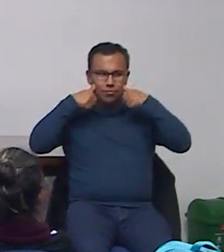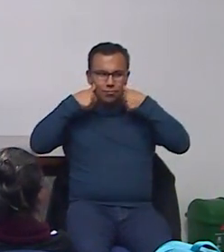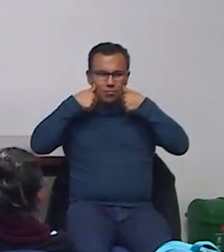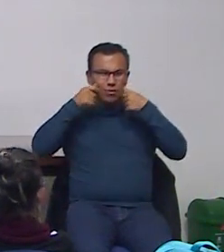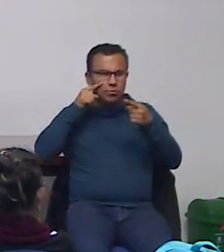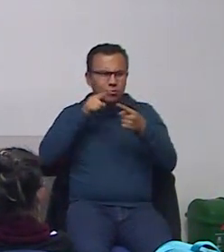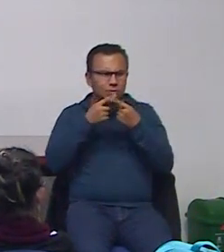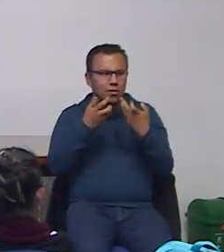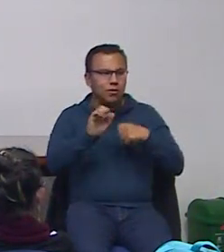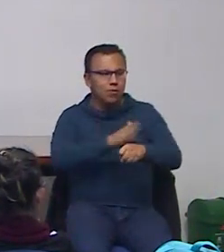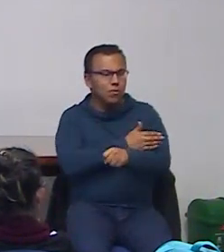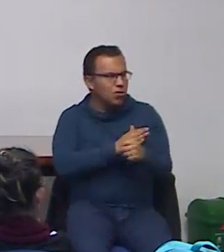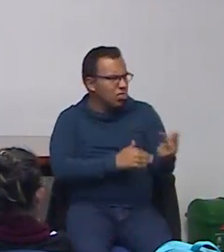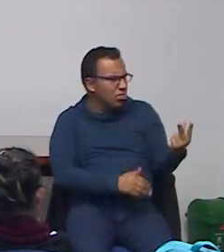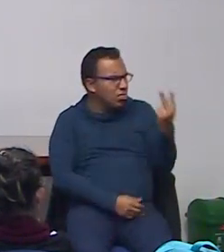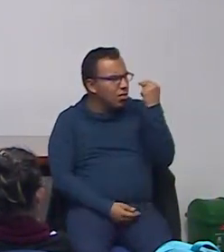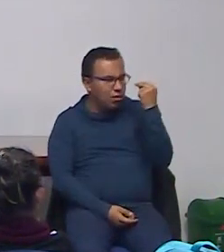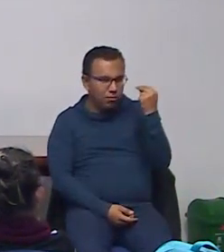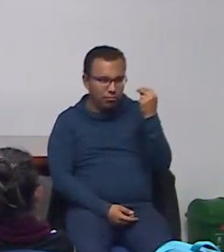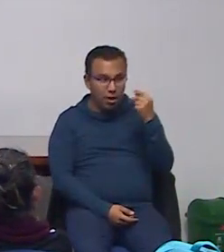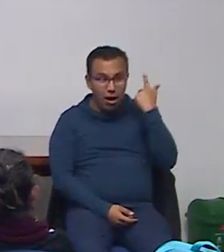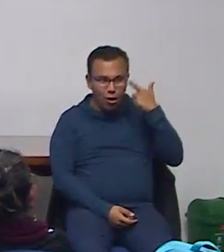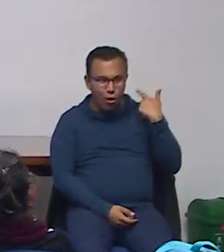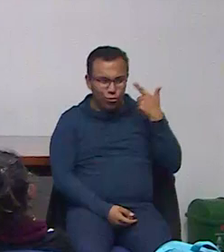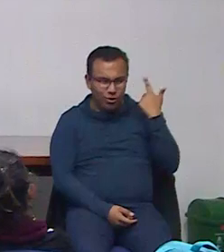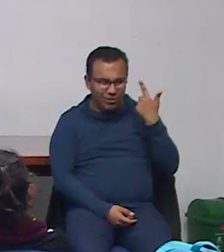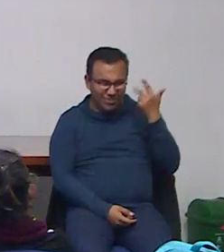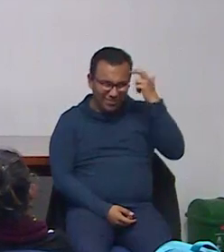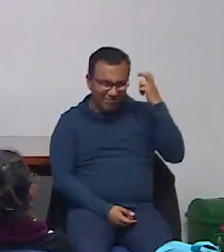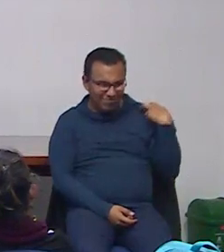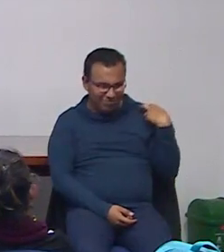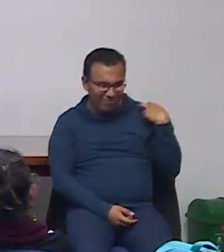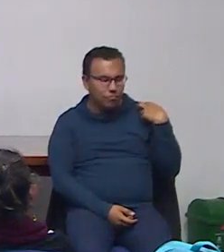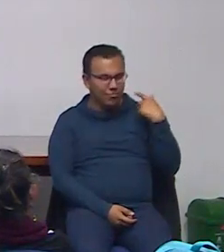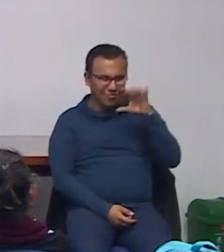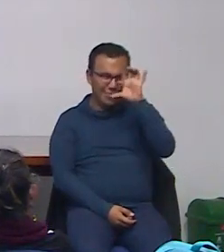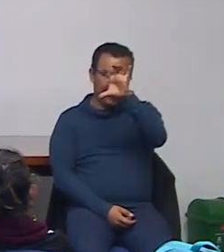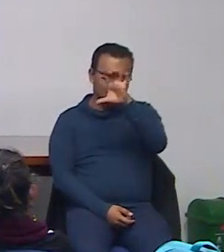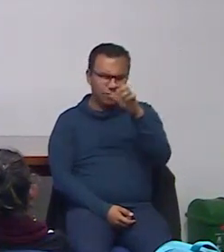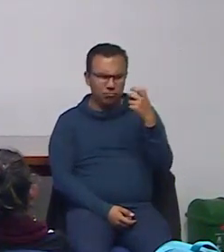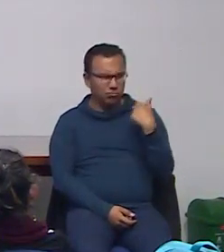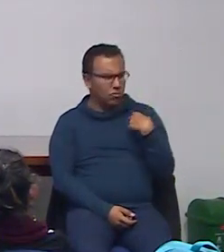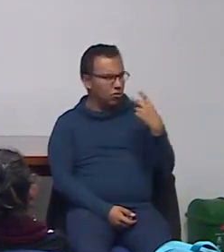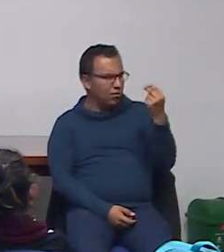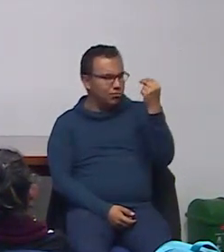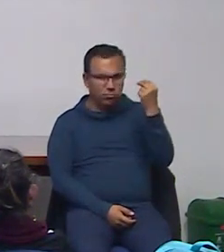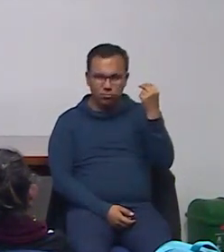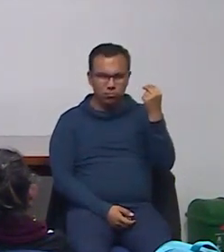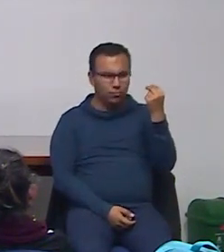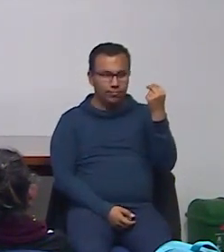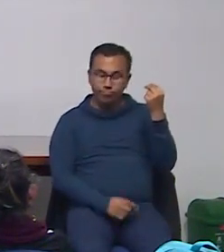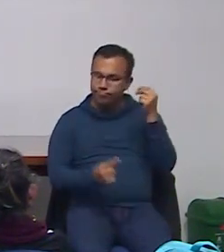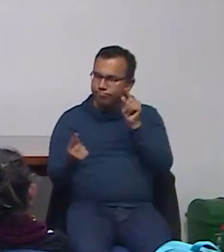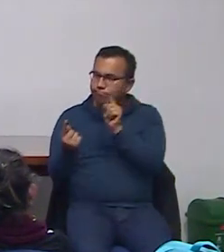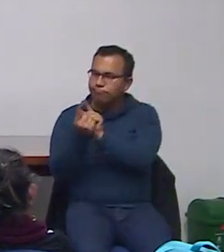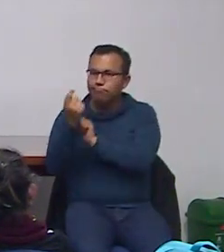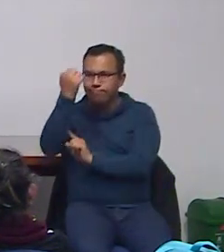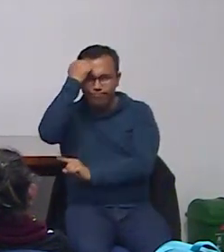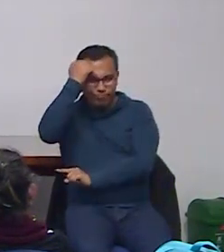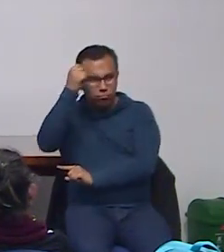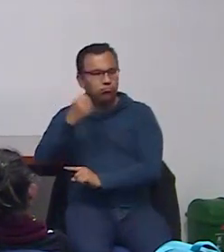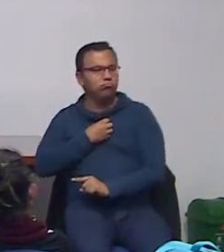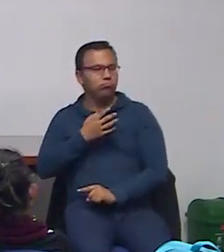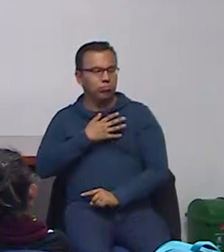estudiar música pero pues le dijeron que no en Londres en Inglaterra y entonces ella pero cómo hago entonces se encuentra con un profesor que le da la